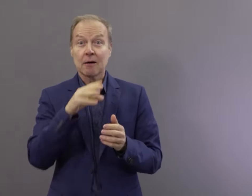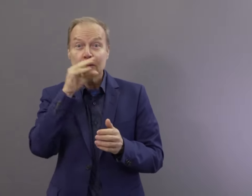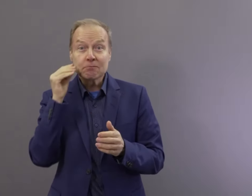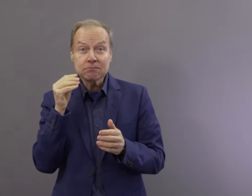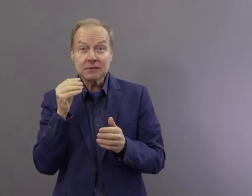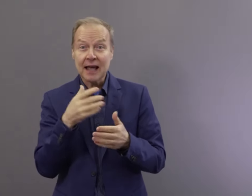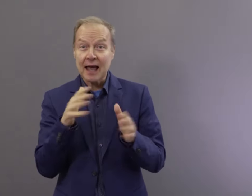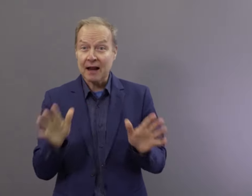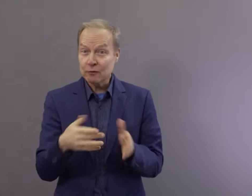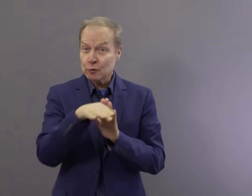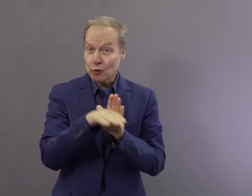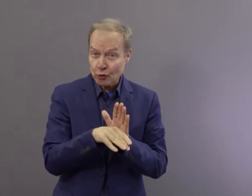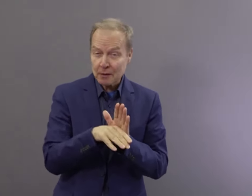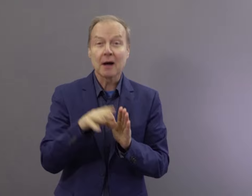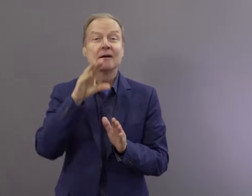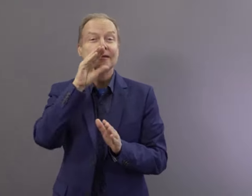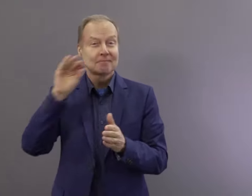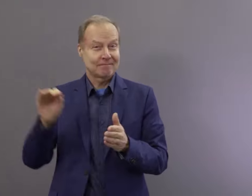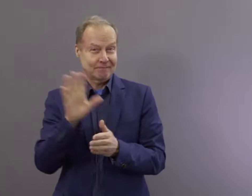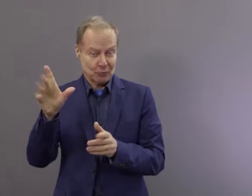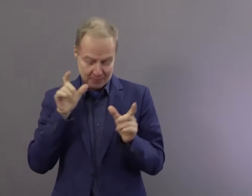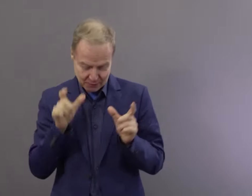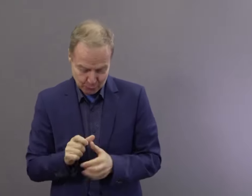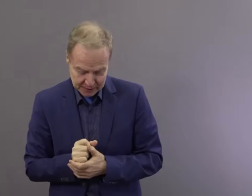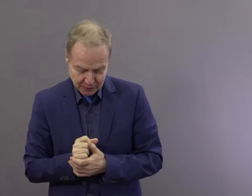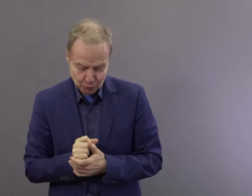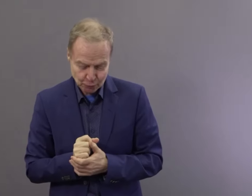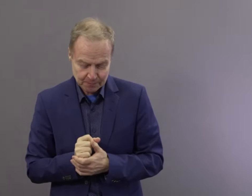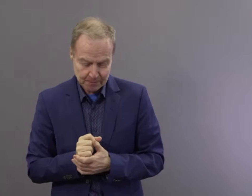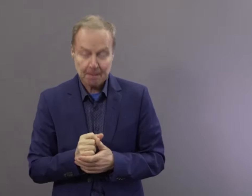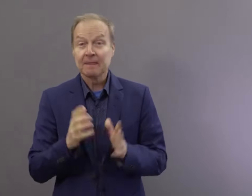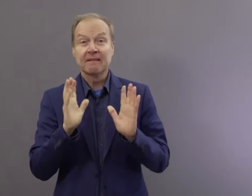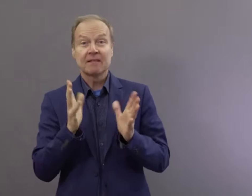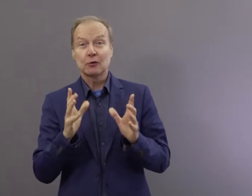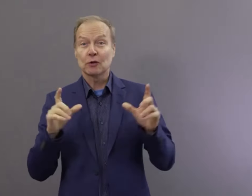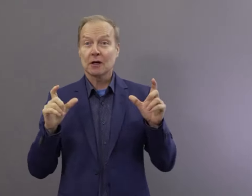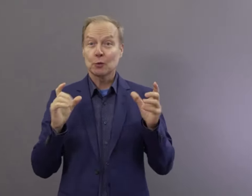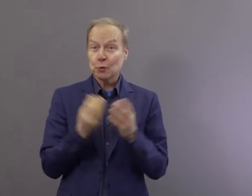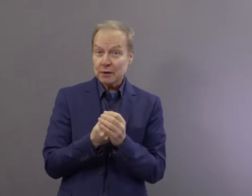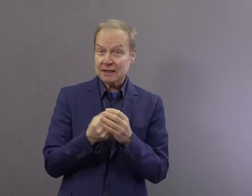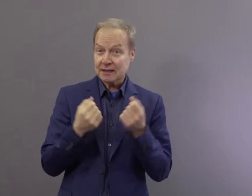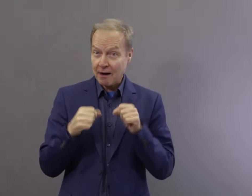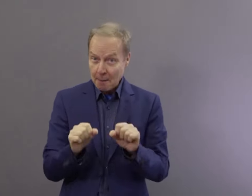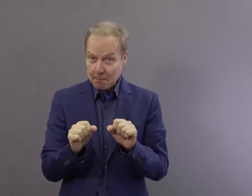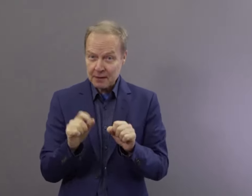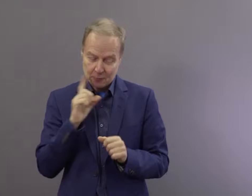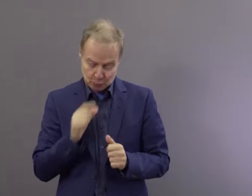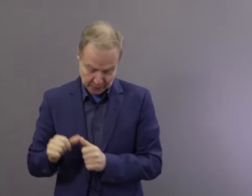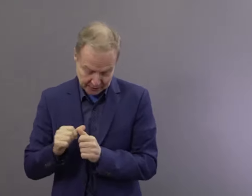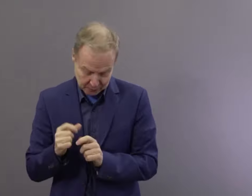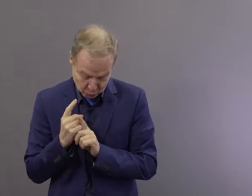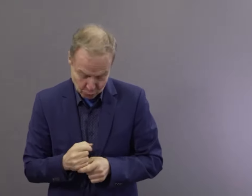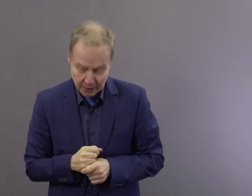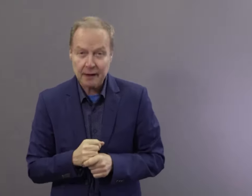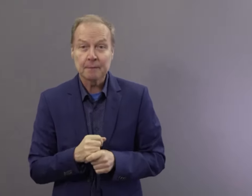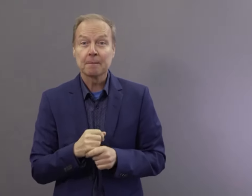ja Niilomäen instituutin työstä, suomenruotsalaisen viittomakielen elvytystyöstä,